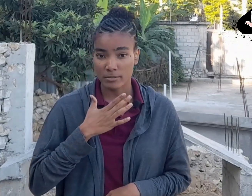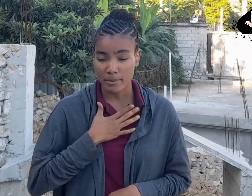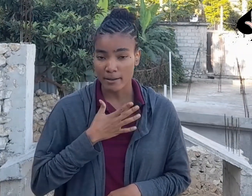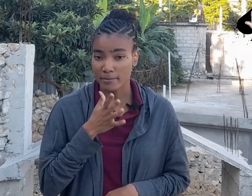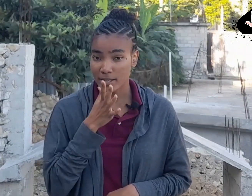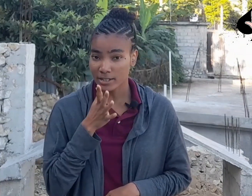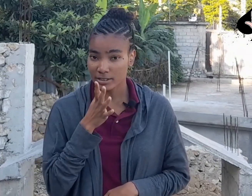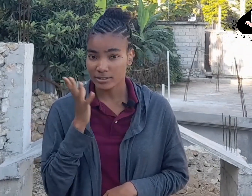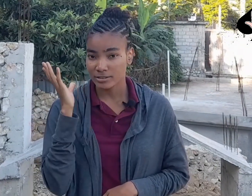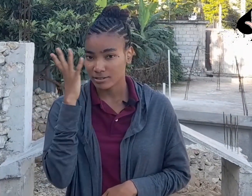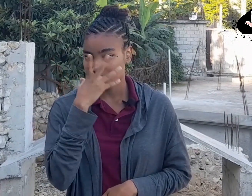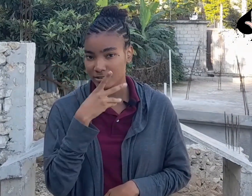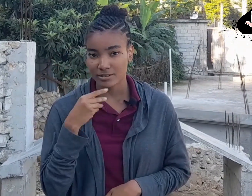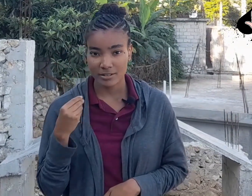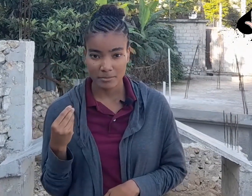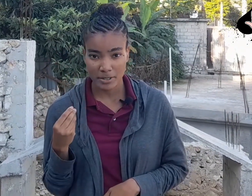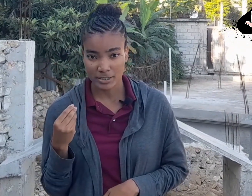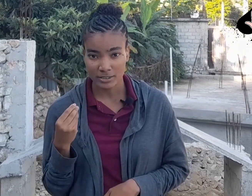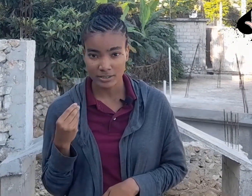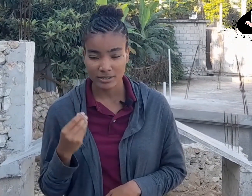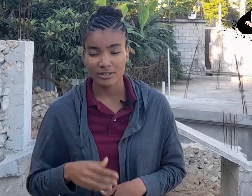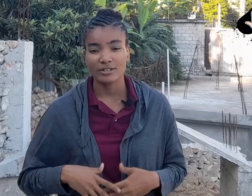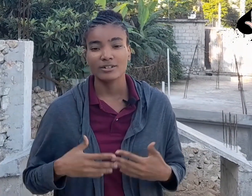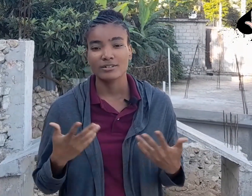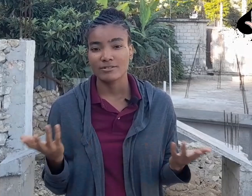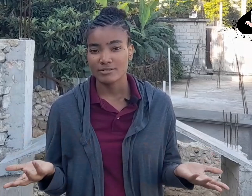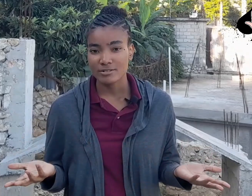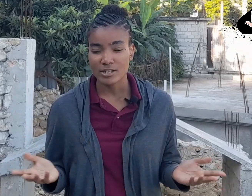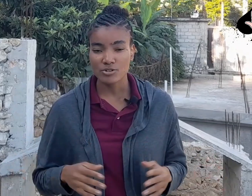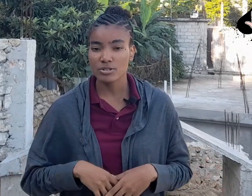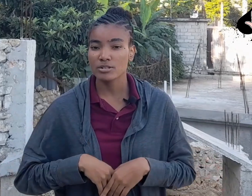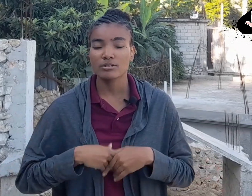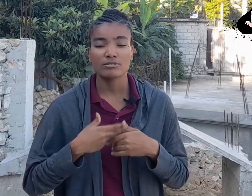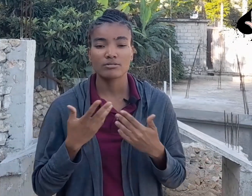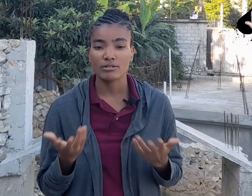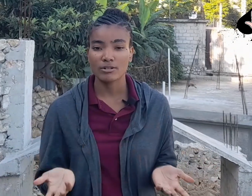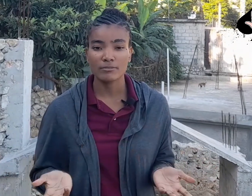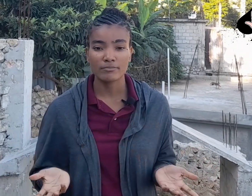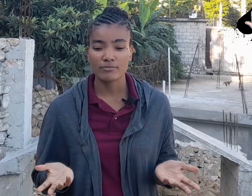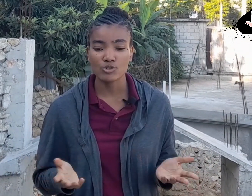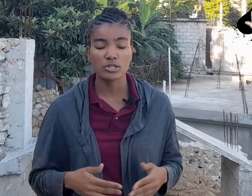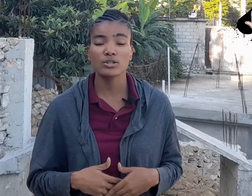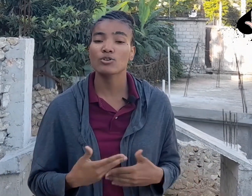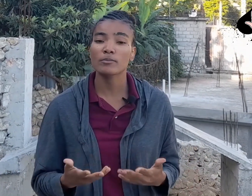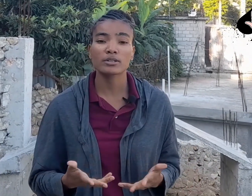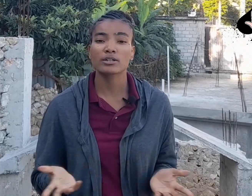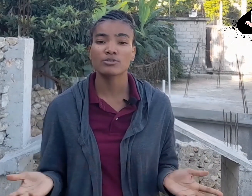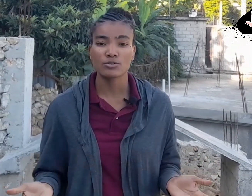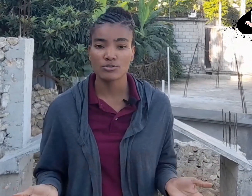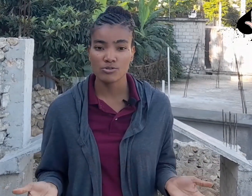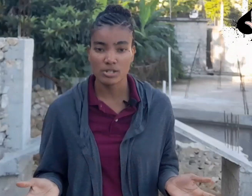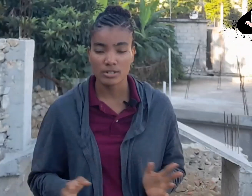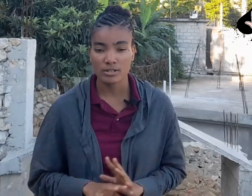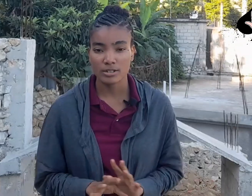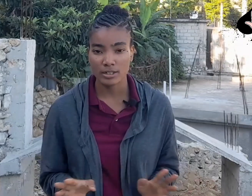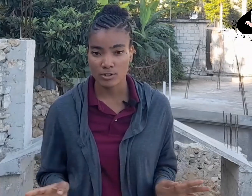ma mère, belle. C'est juste, je dis un commentaire sur un sujet, rien de